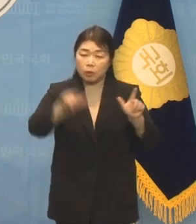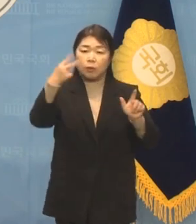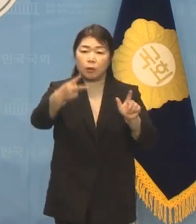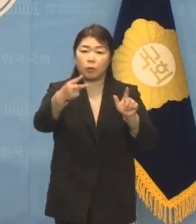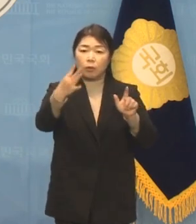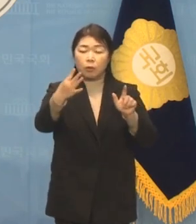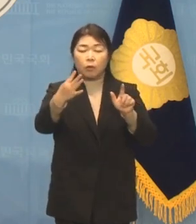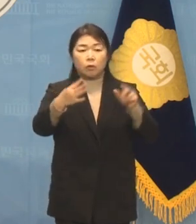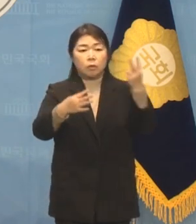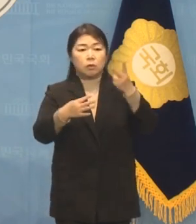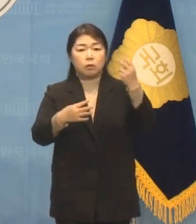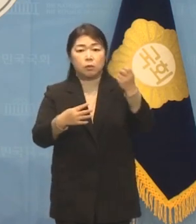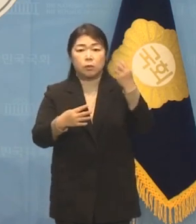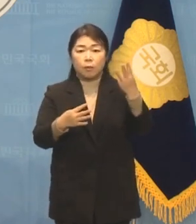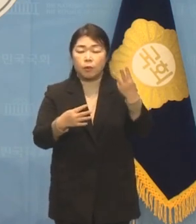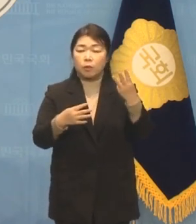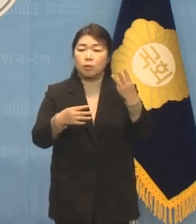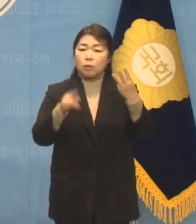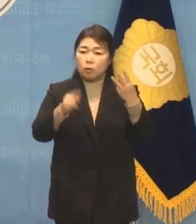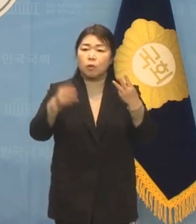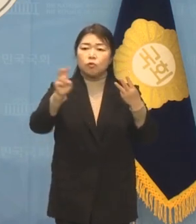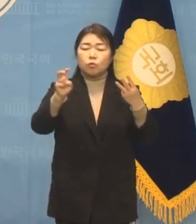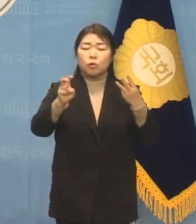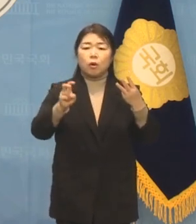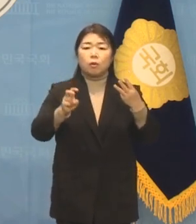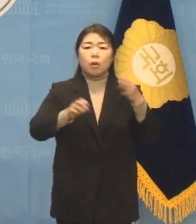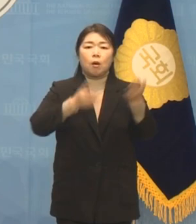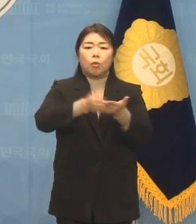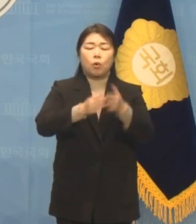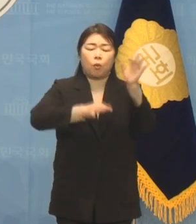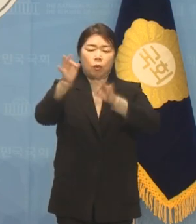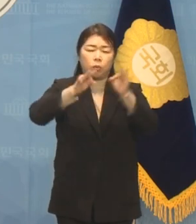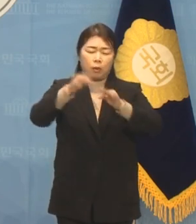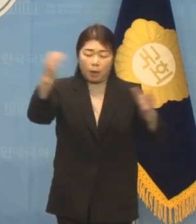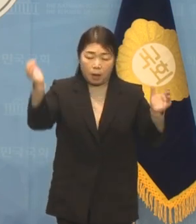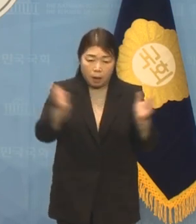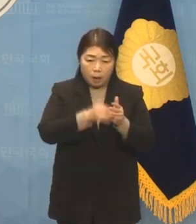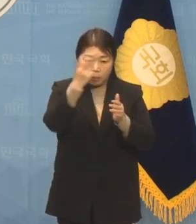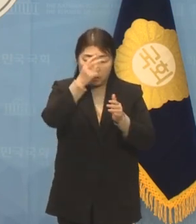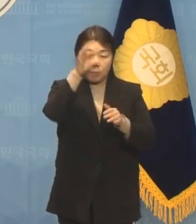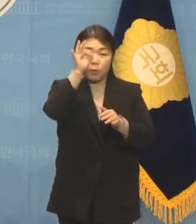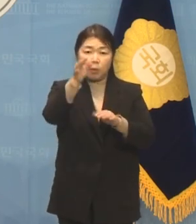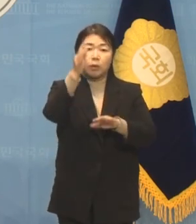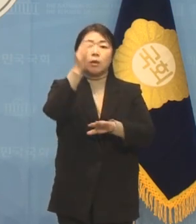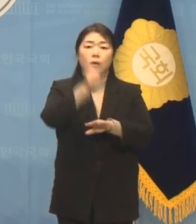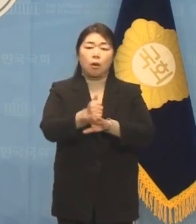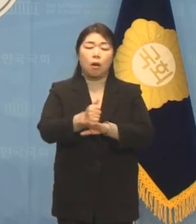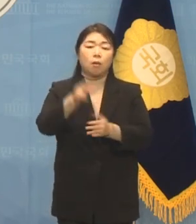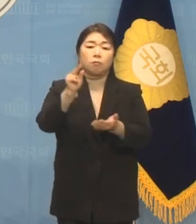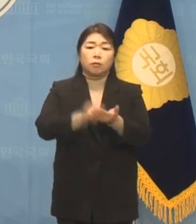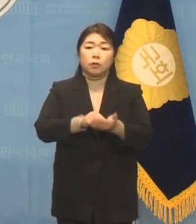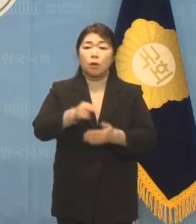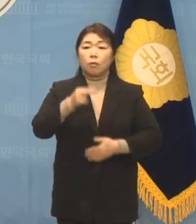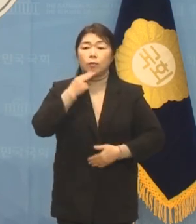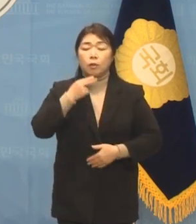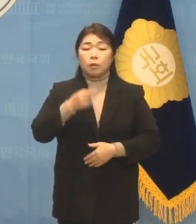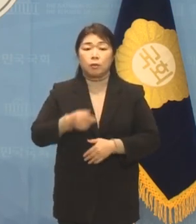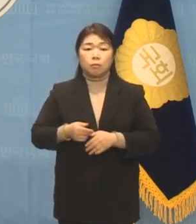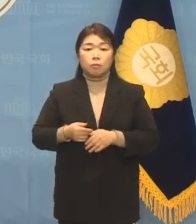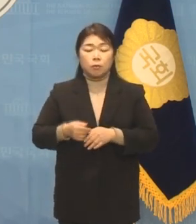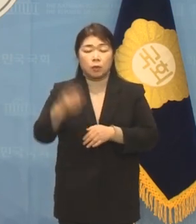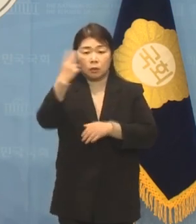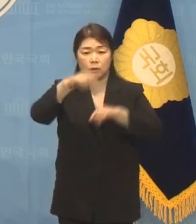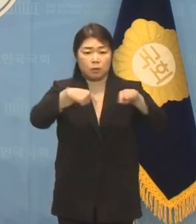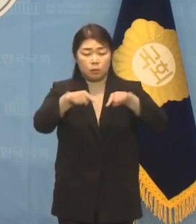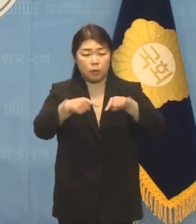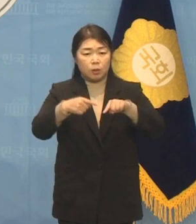4건, 2023년 20건의 오보를 심의한 결과 문제 없음의 심의 결과를 받은 것은